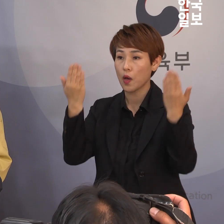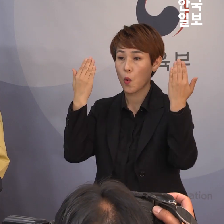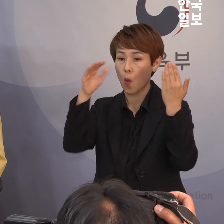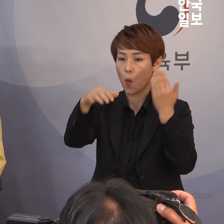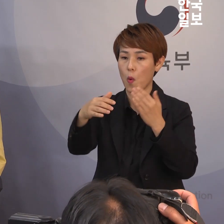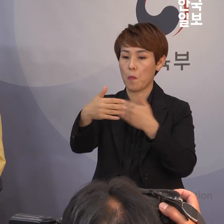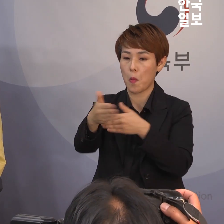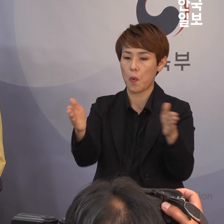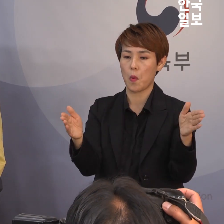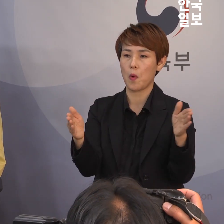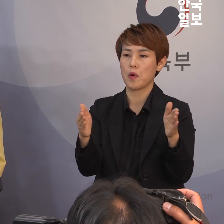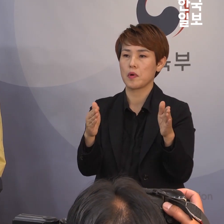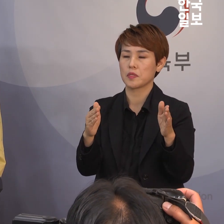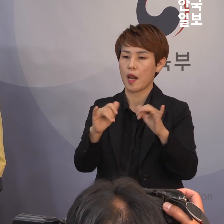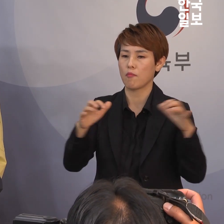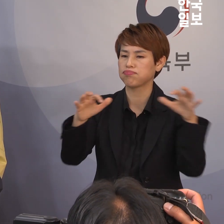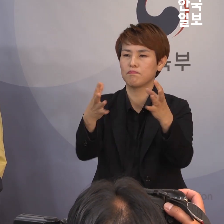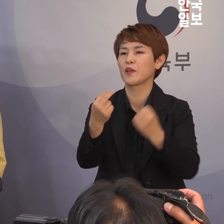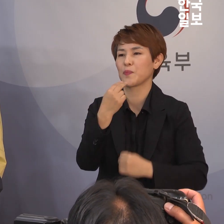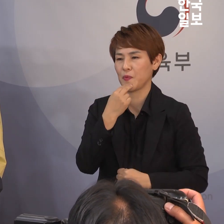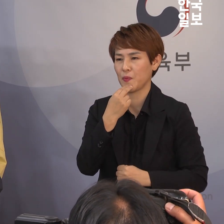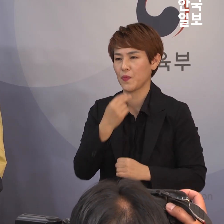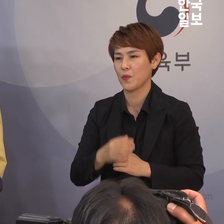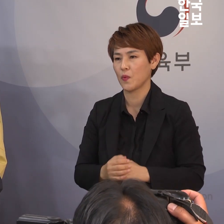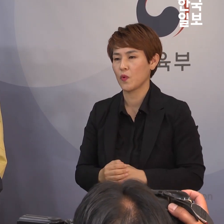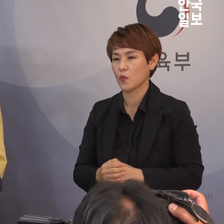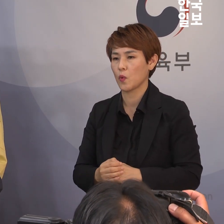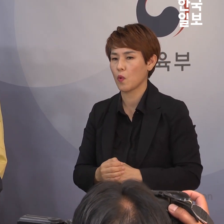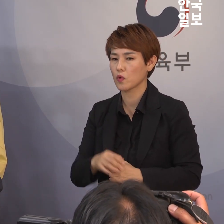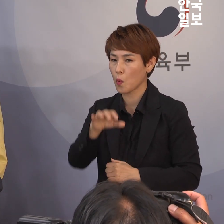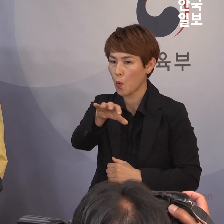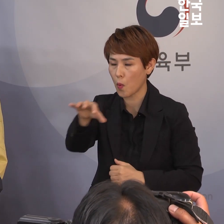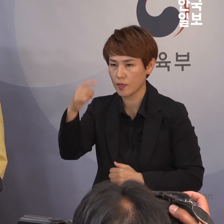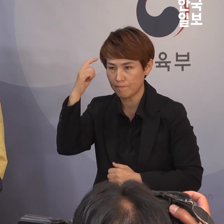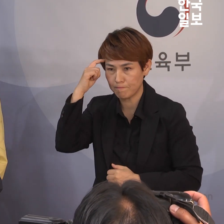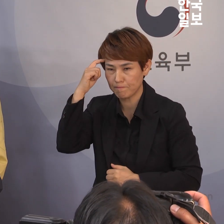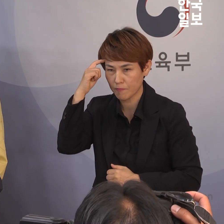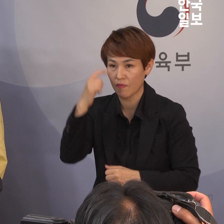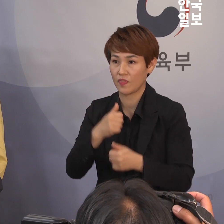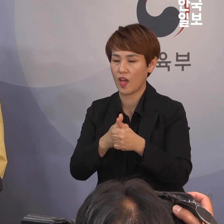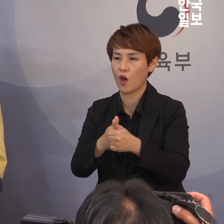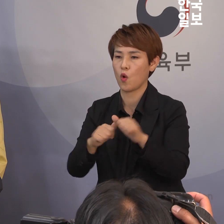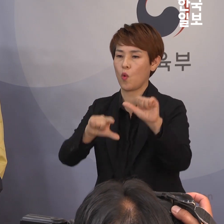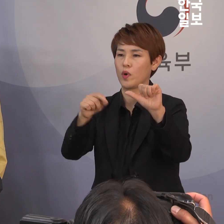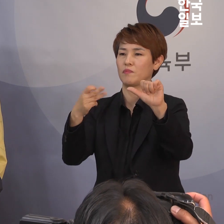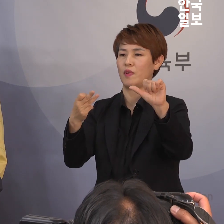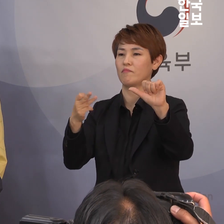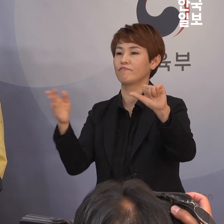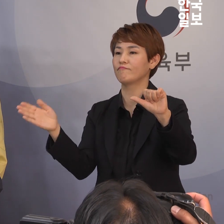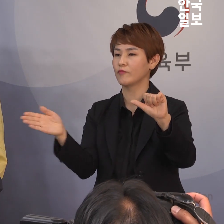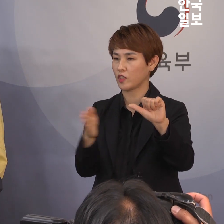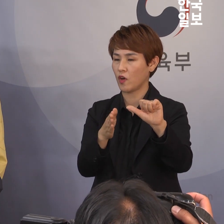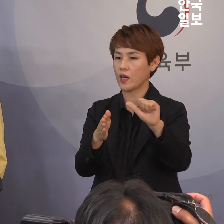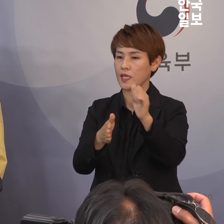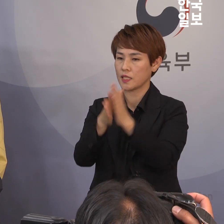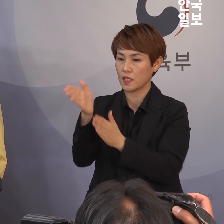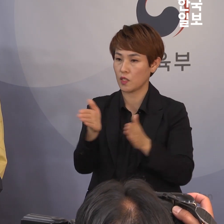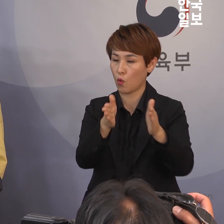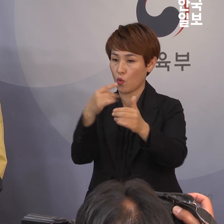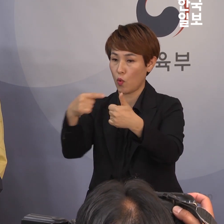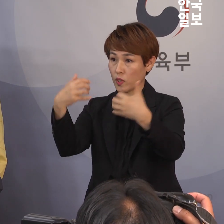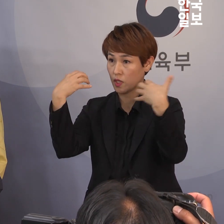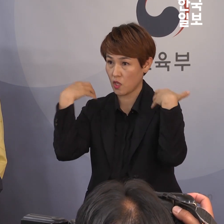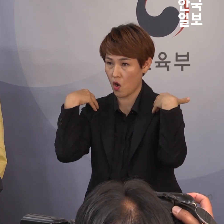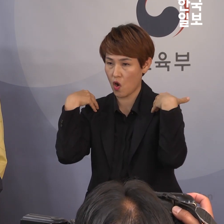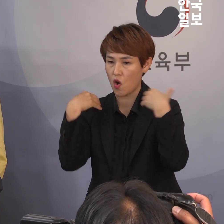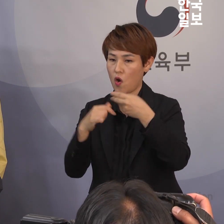수요가 높다는 지역의 특수성과 현장의 의견을 반영하여 5월 13일부터 시도교육청이